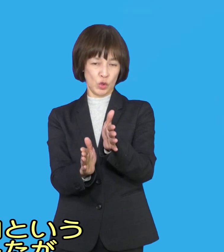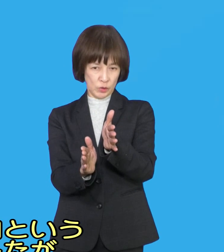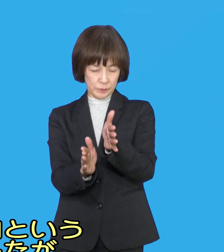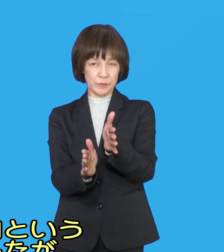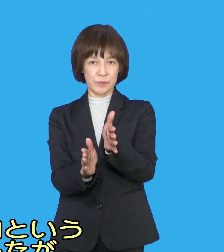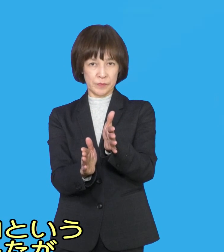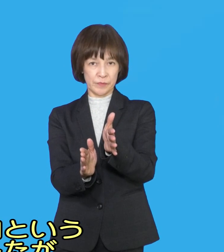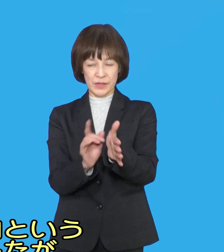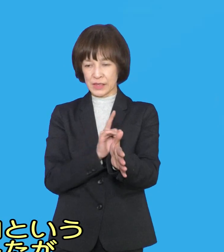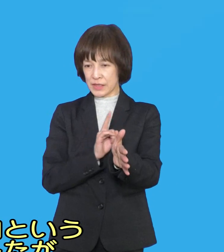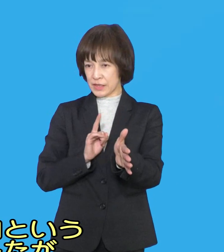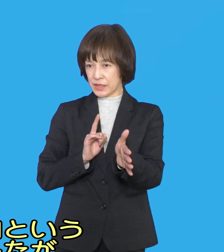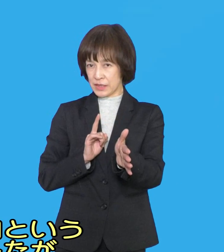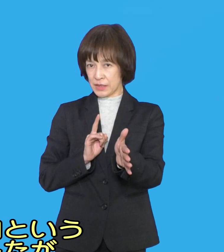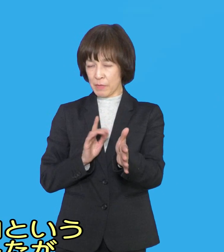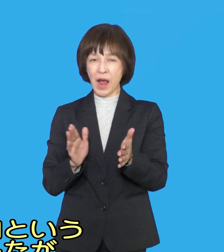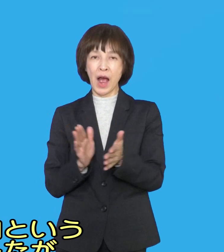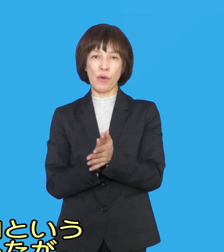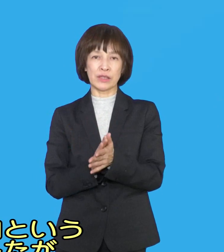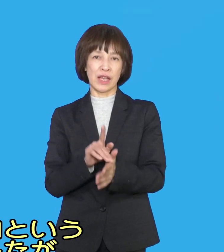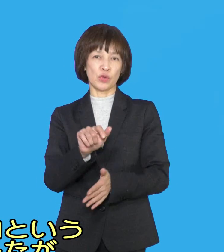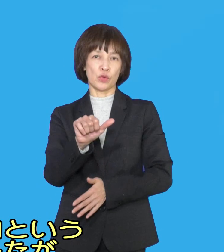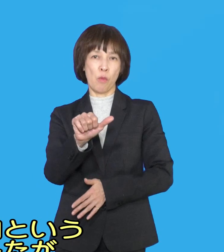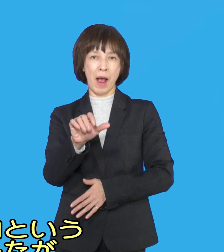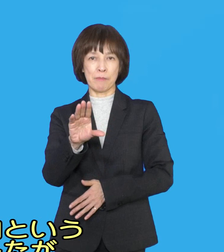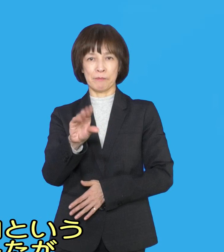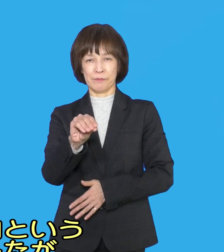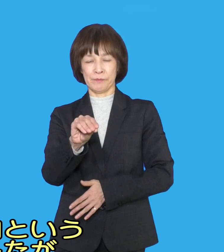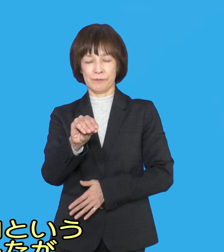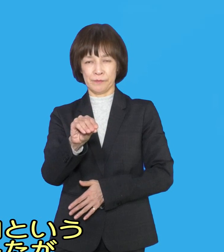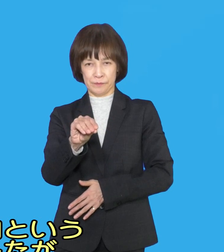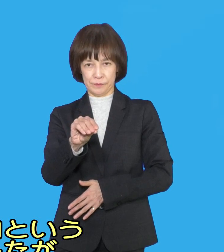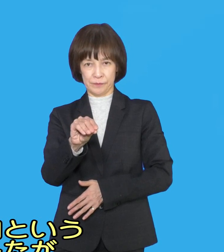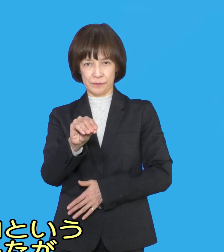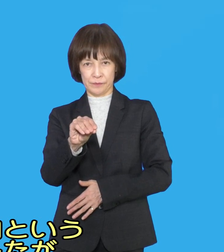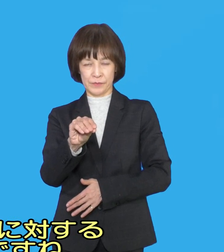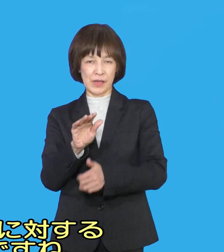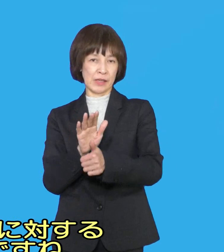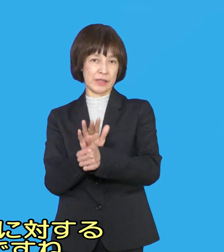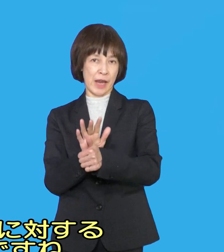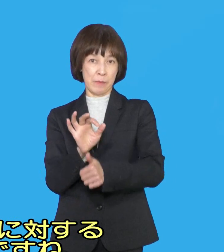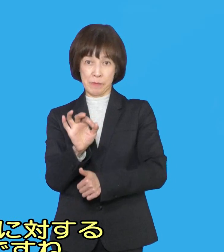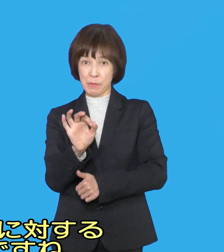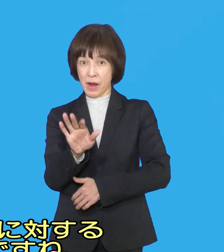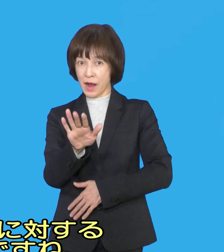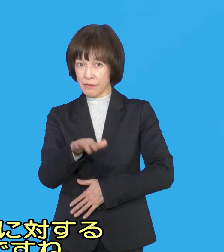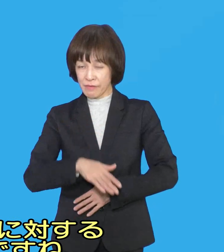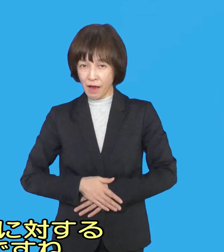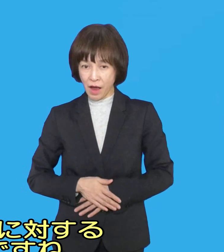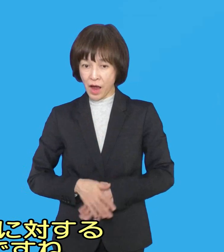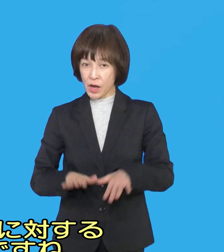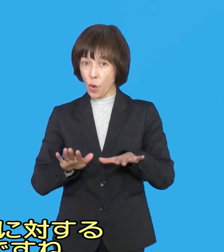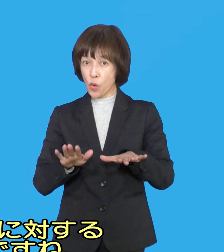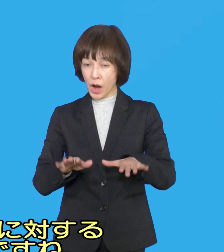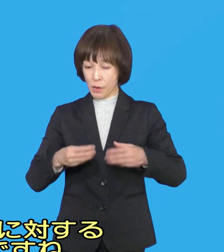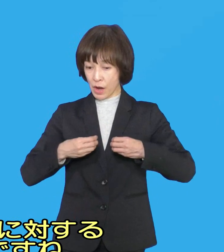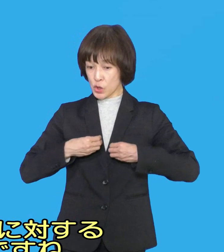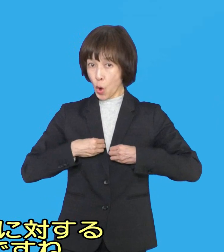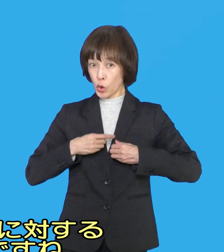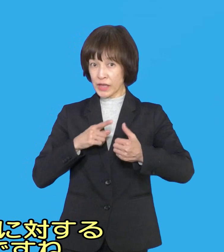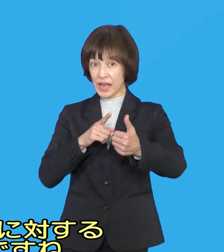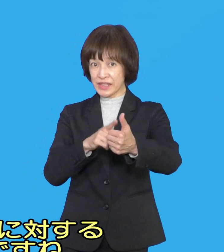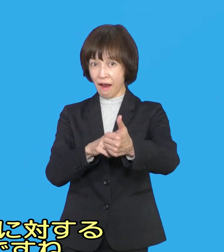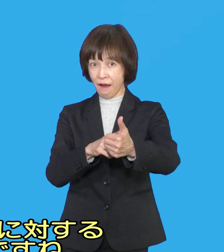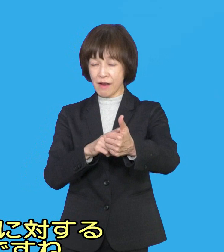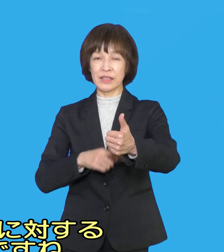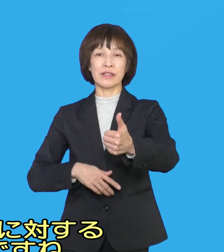1日、トータルで15万円という支援策がありましたが、今回は陽性者の方に